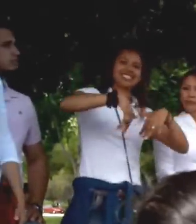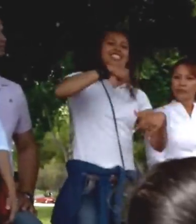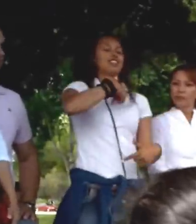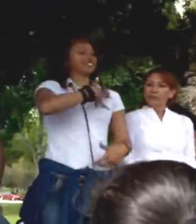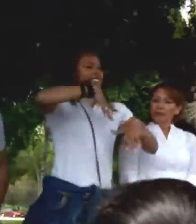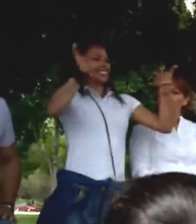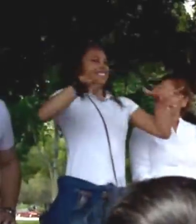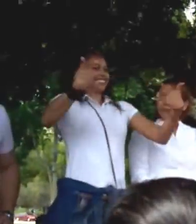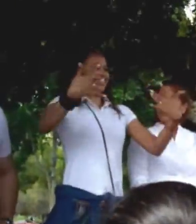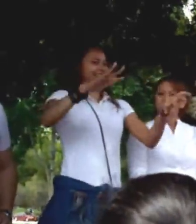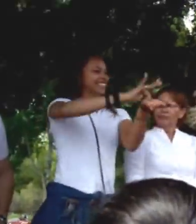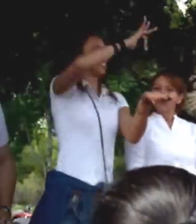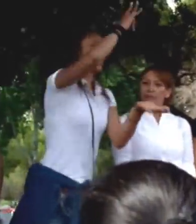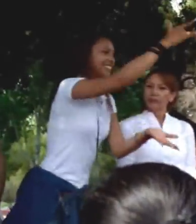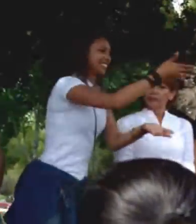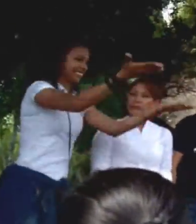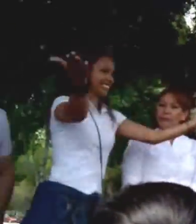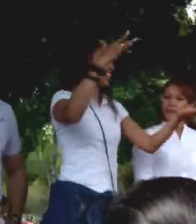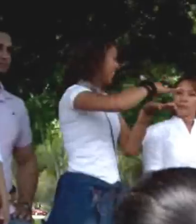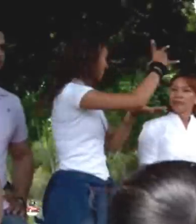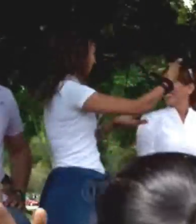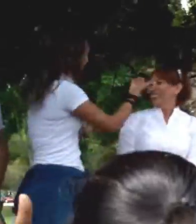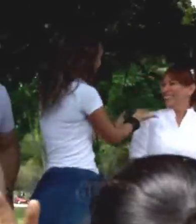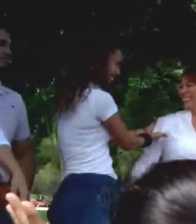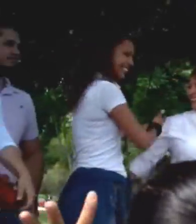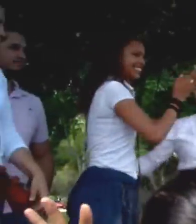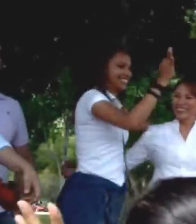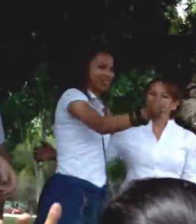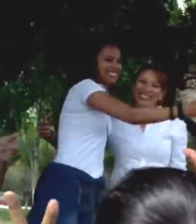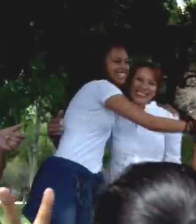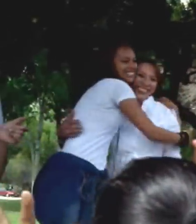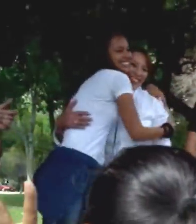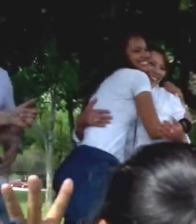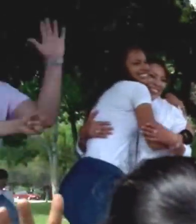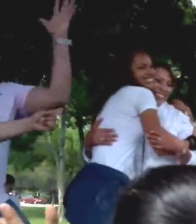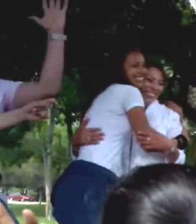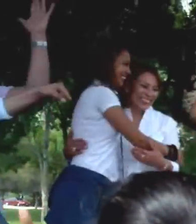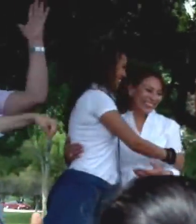gracias a todos ustedes por venir. Muchas gracias. Muchas gracias.